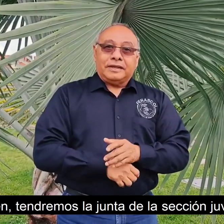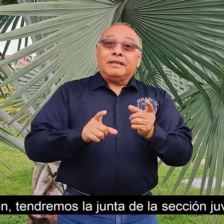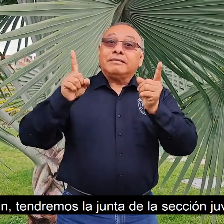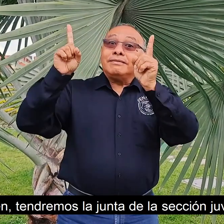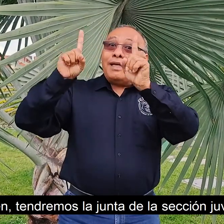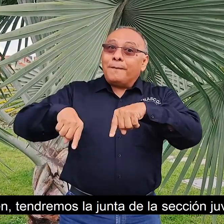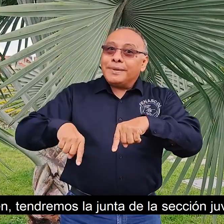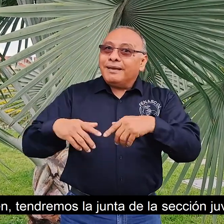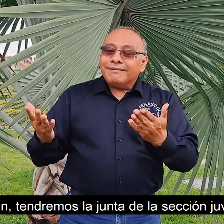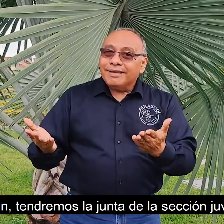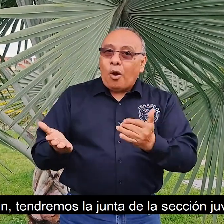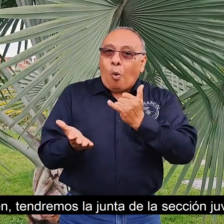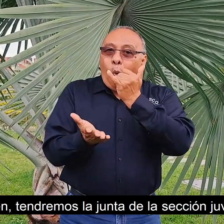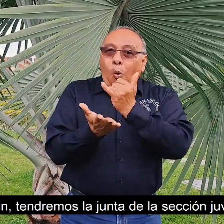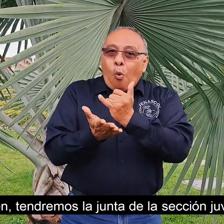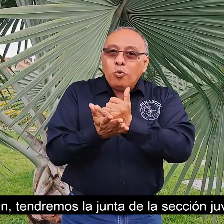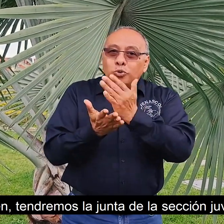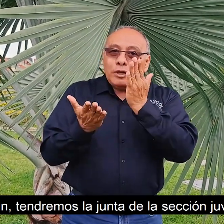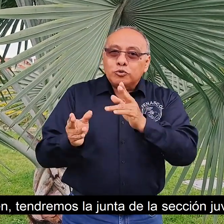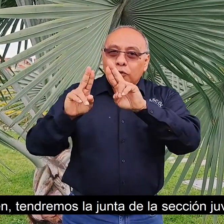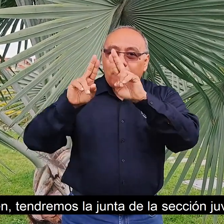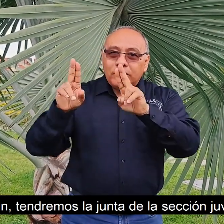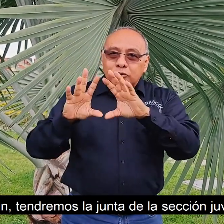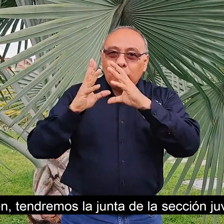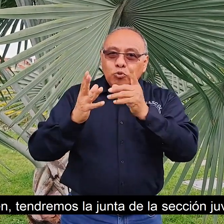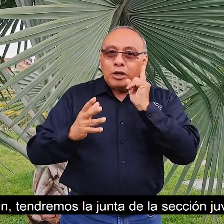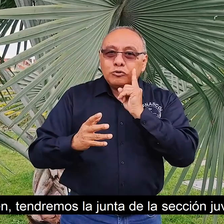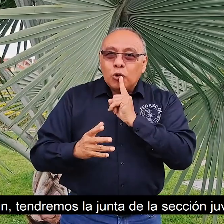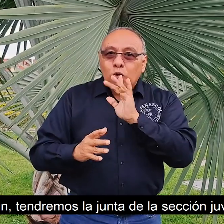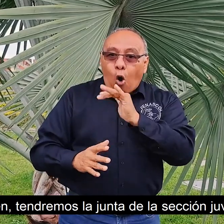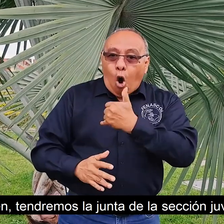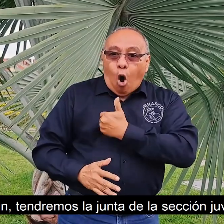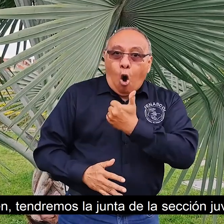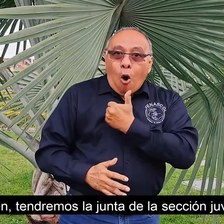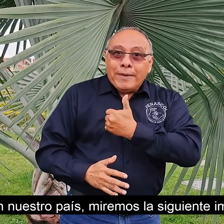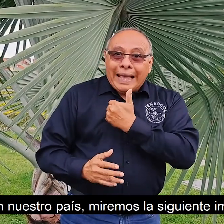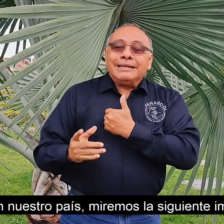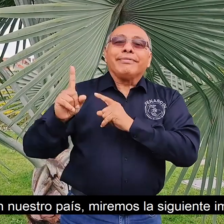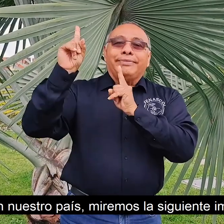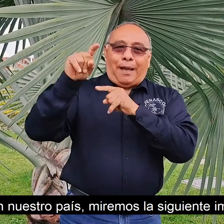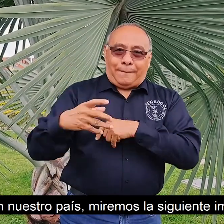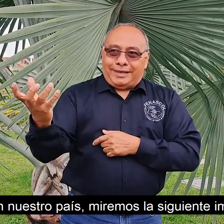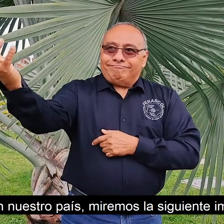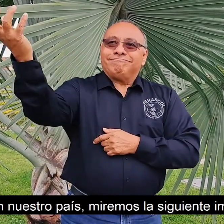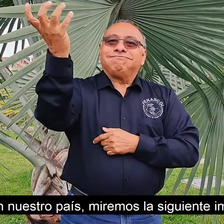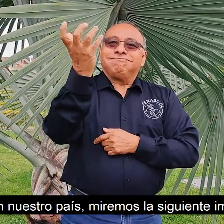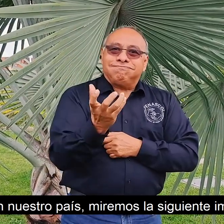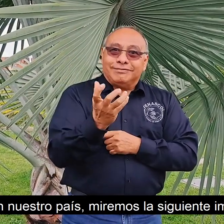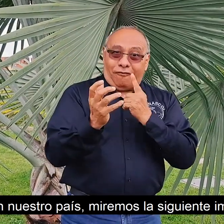También tendremos la Junta de la Sección Juvenil de la WFD en nuestro país. Miremos la siguiente